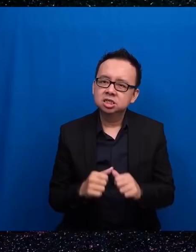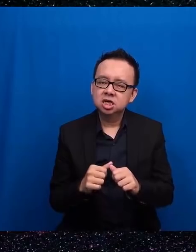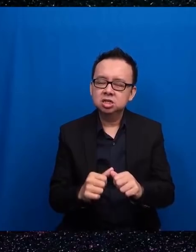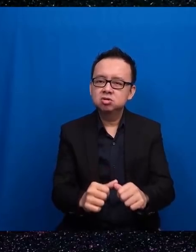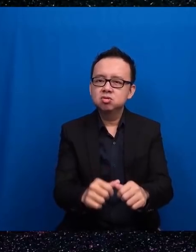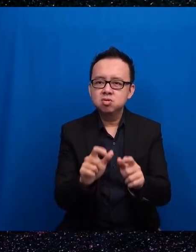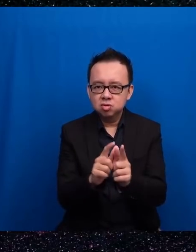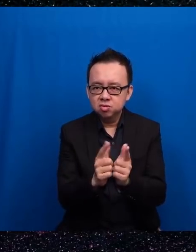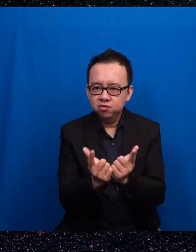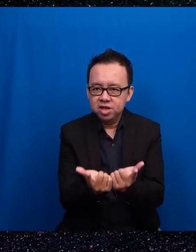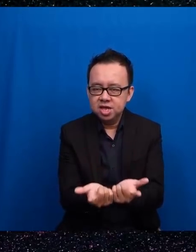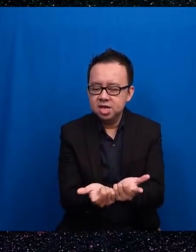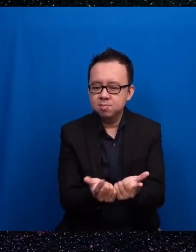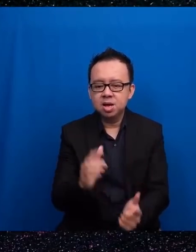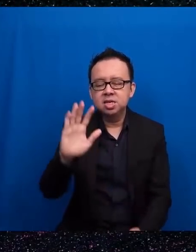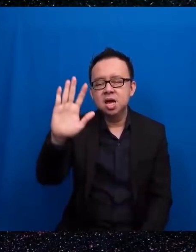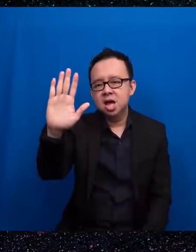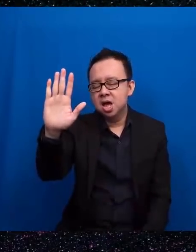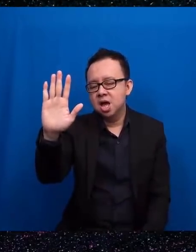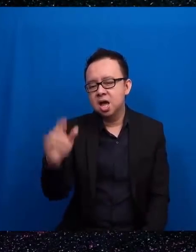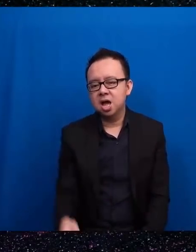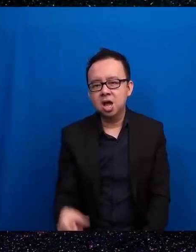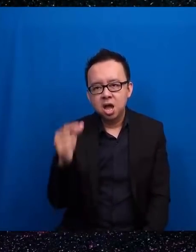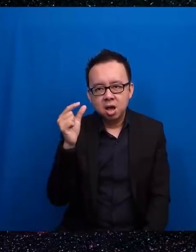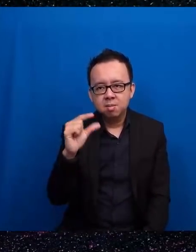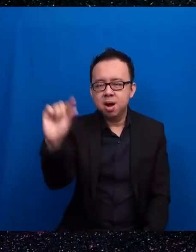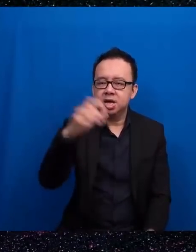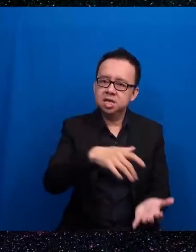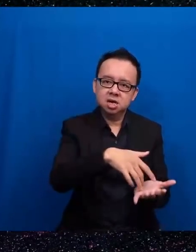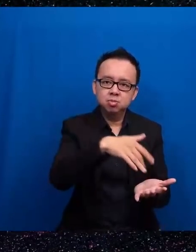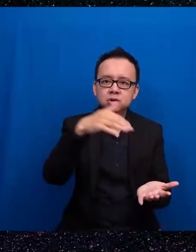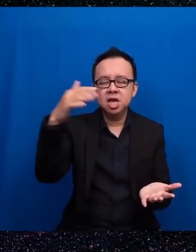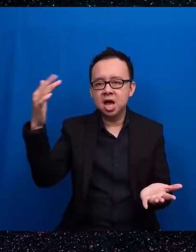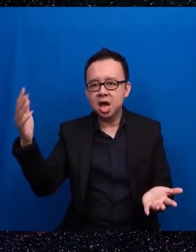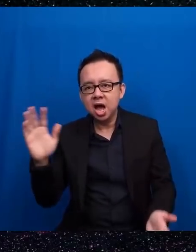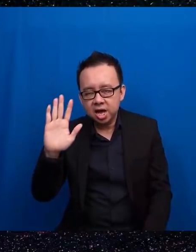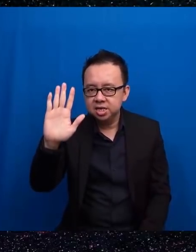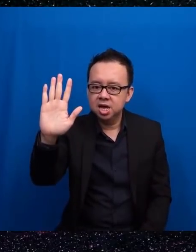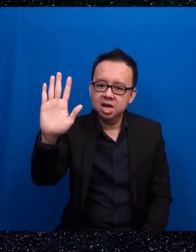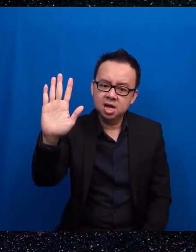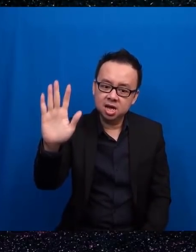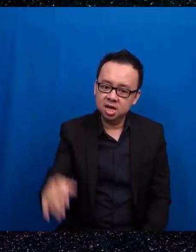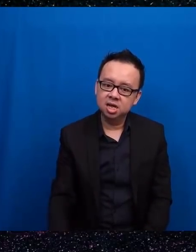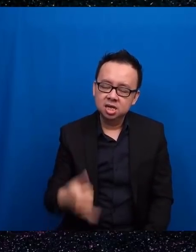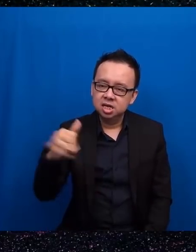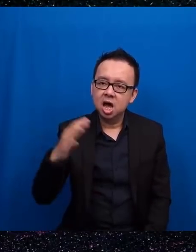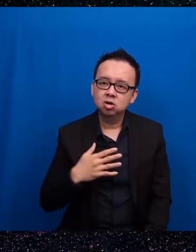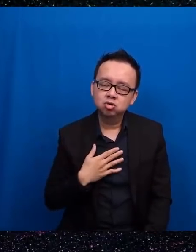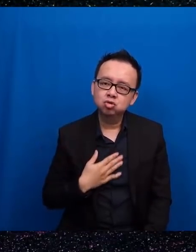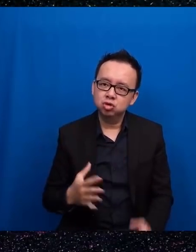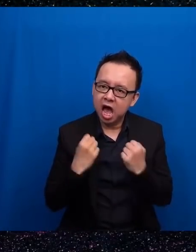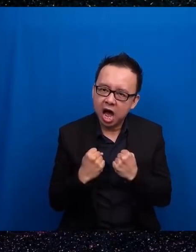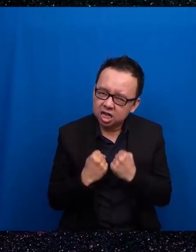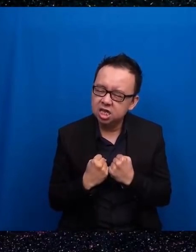kerjakan seturut firman-Nya bagi kemuliaan-Nya.